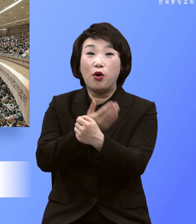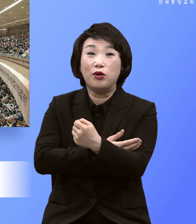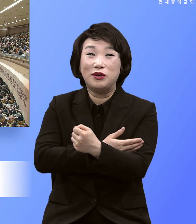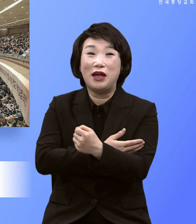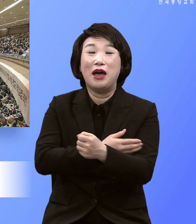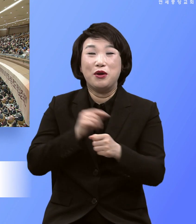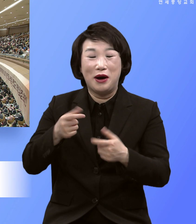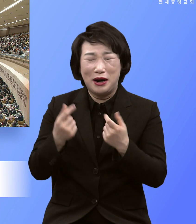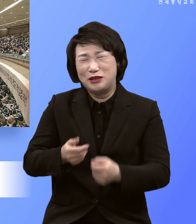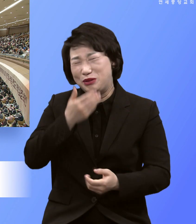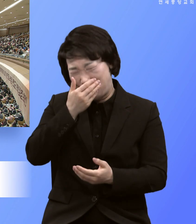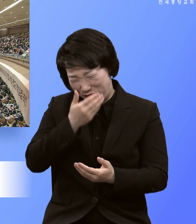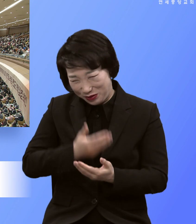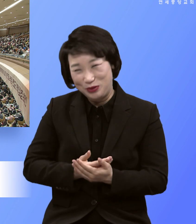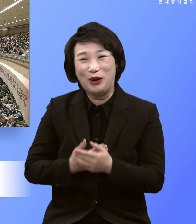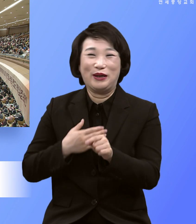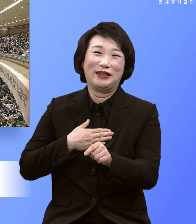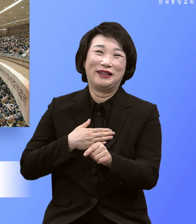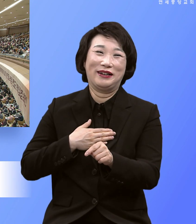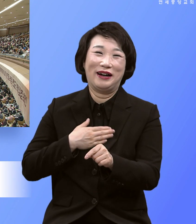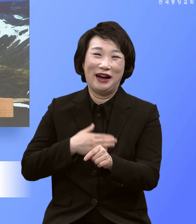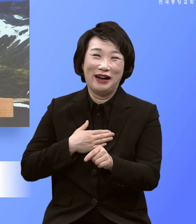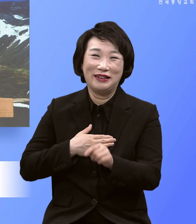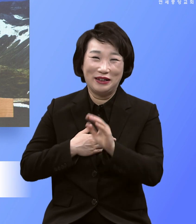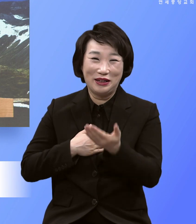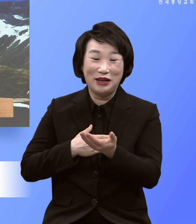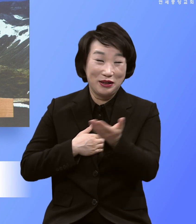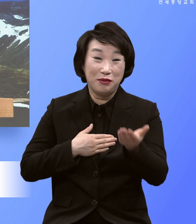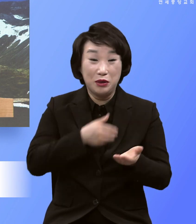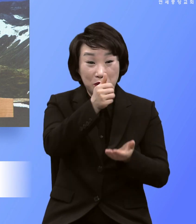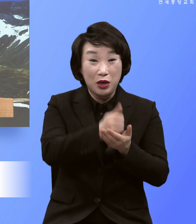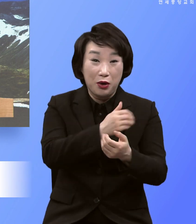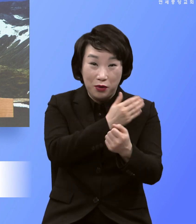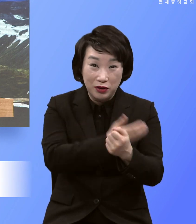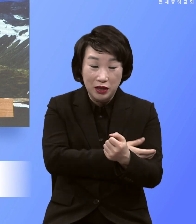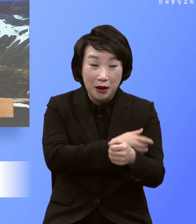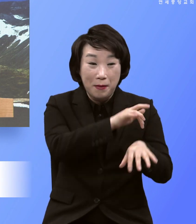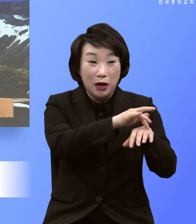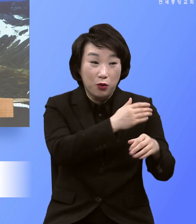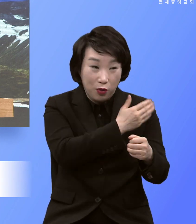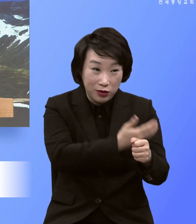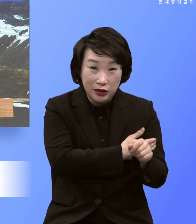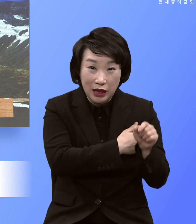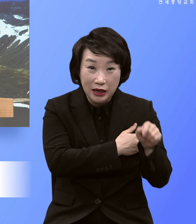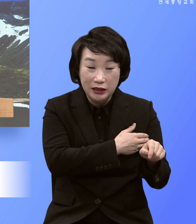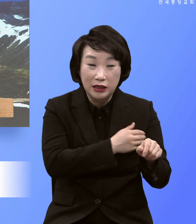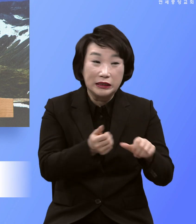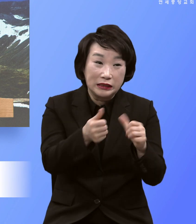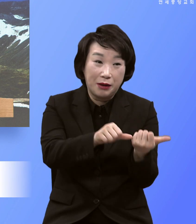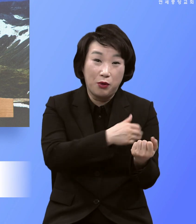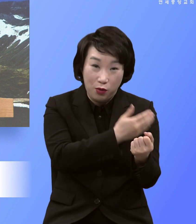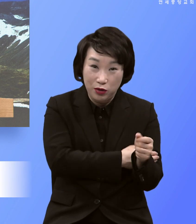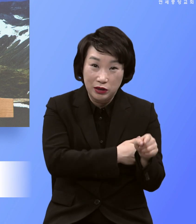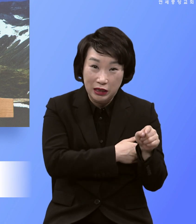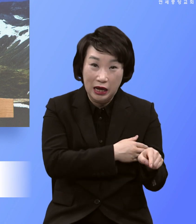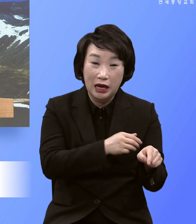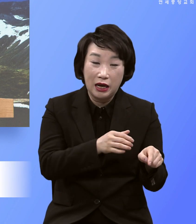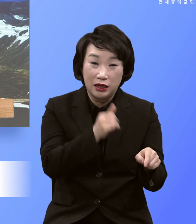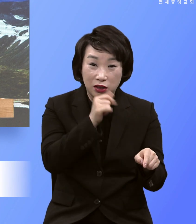권세가 이렇게 크다는 사실을 압니다. 죄의 권세, 마귀의 권세, 사망의